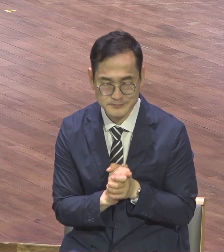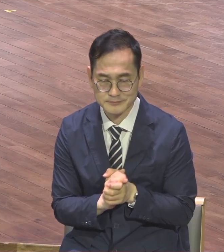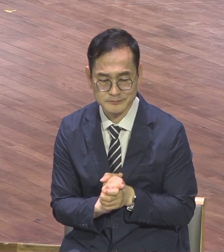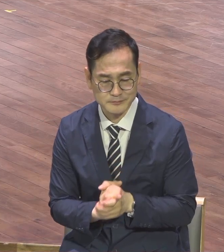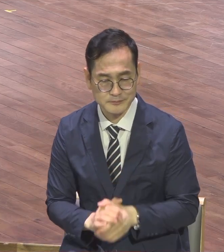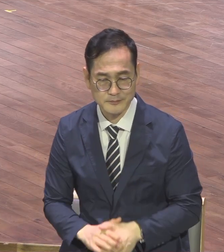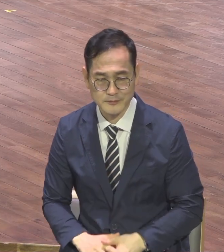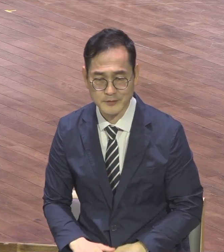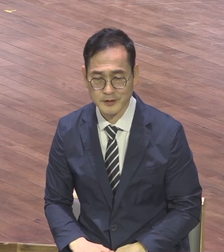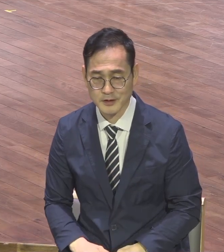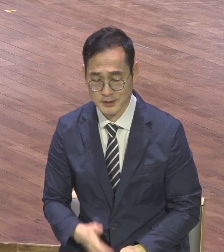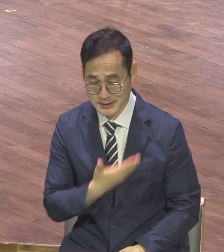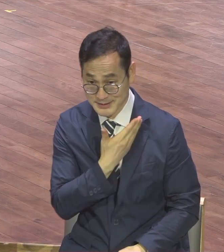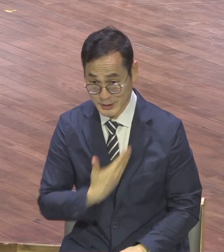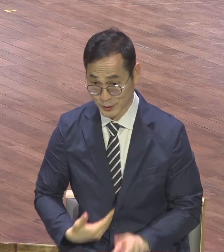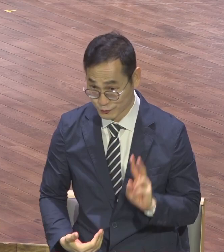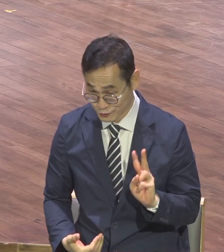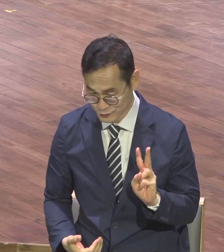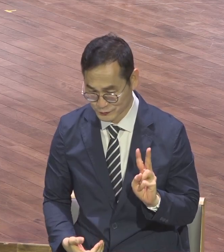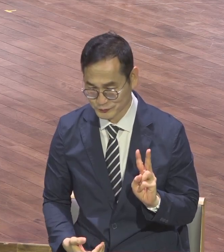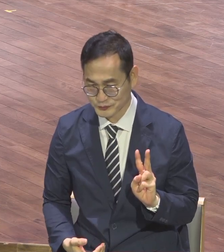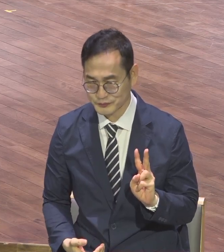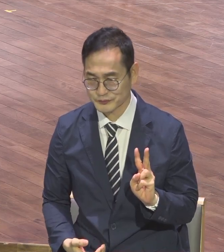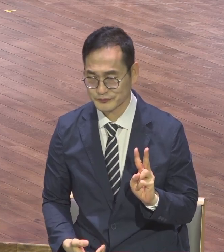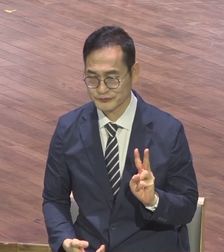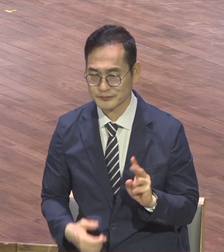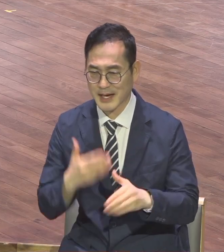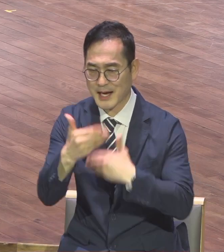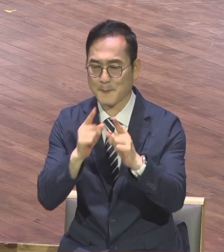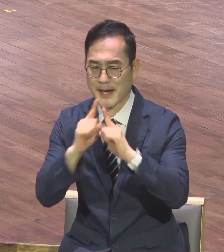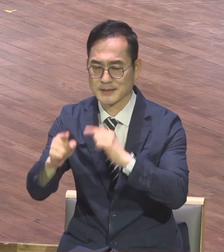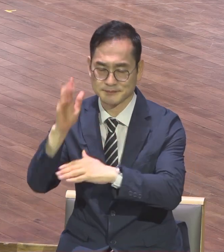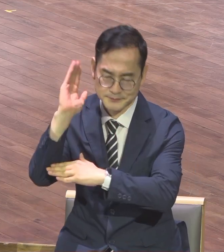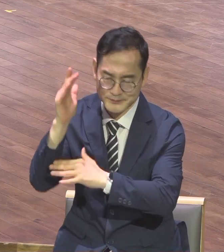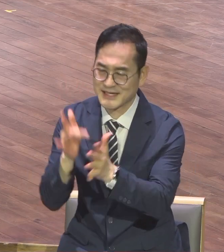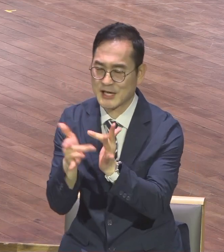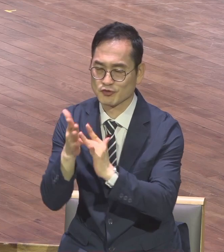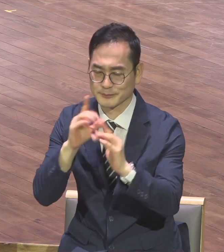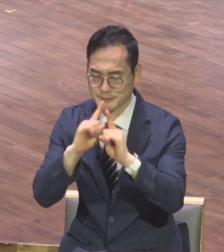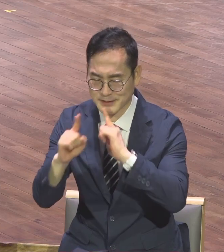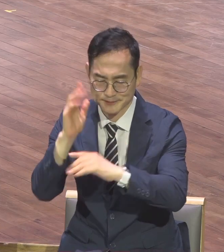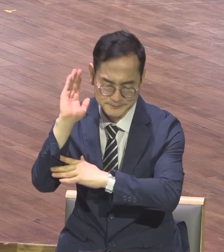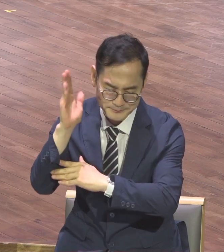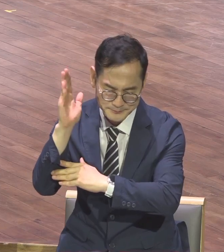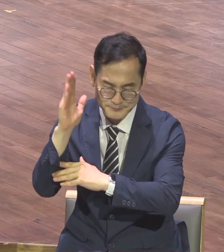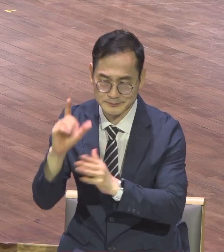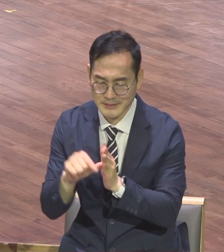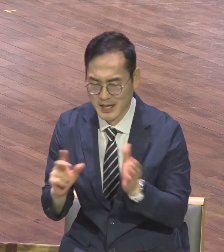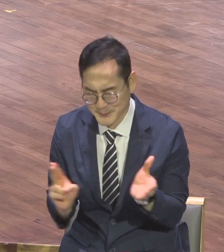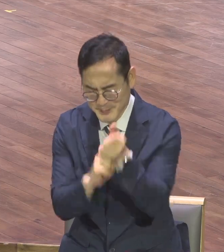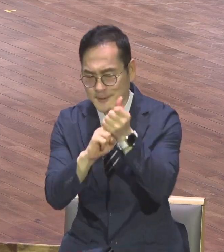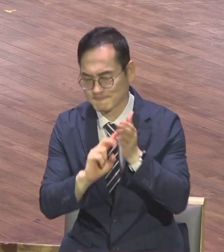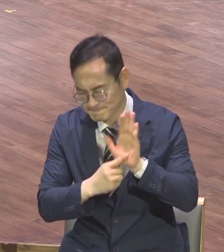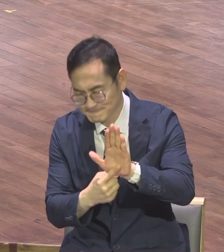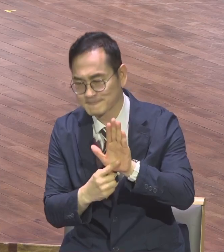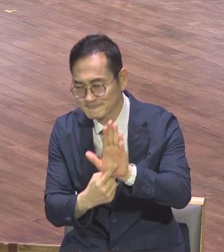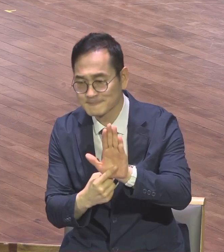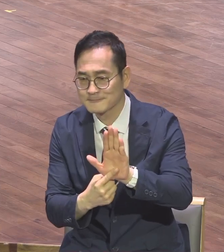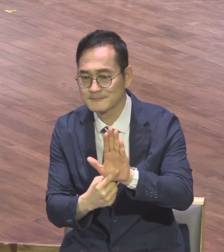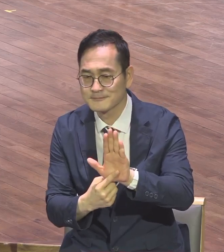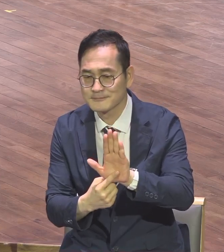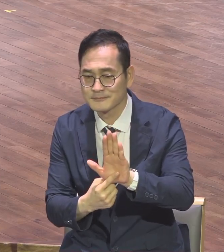두 사도가 오래 있어 주를 힘입어 담대히 말하니 주께서 그들의 손으로 표적과 기사를 행하게 하여